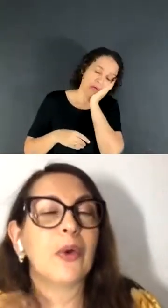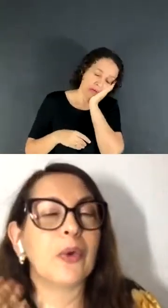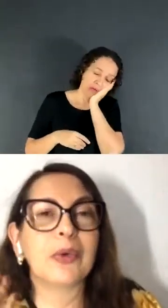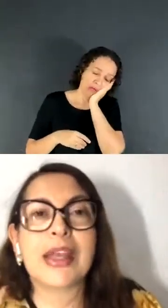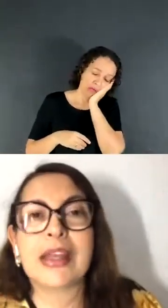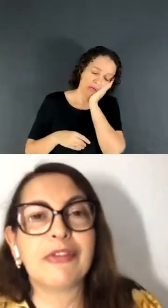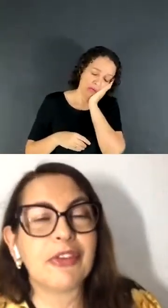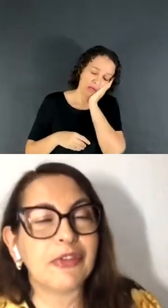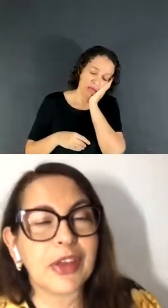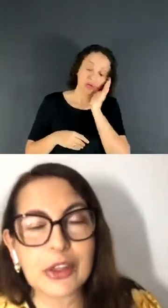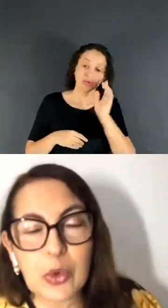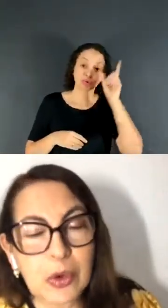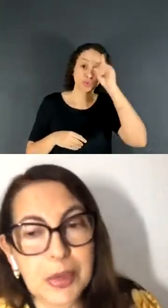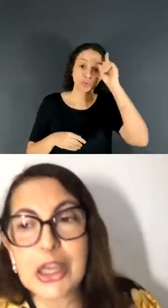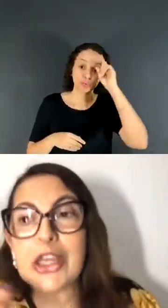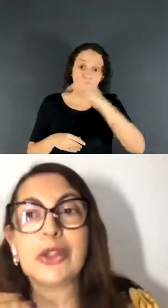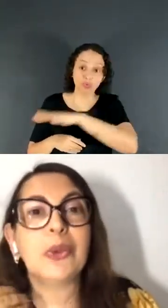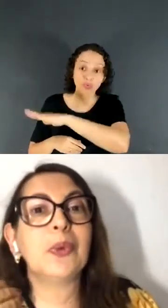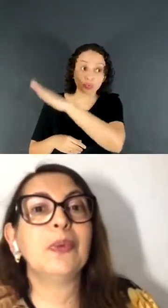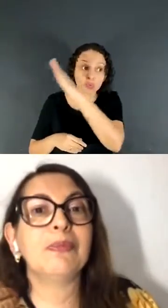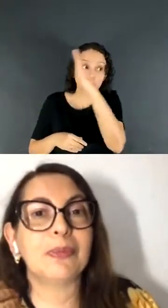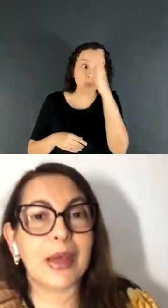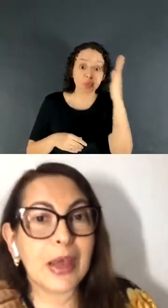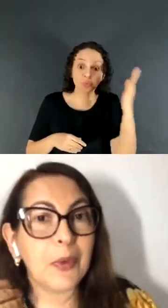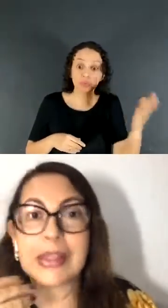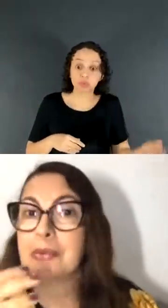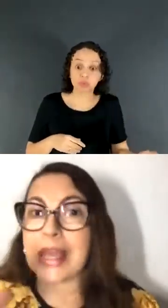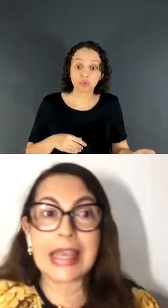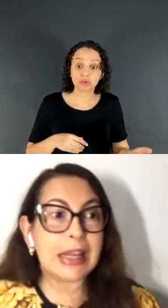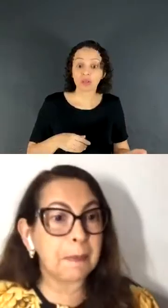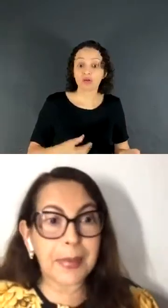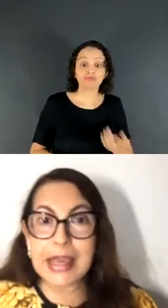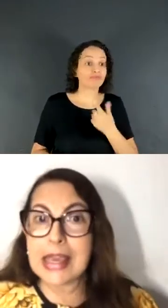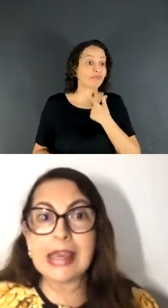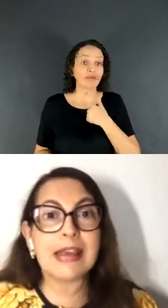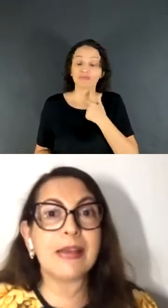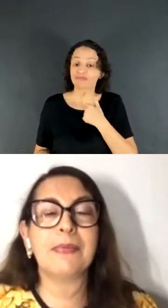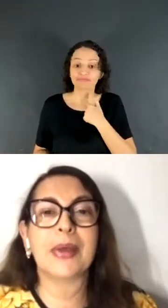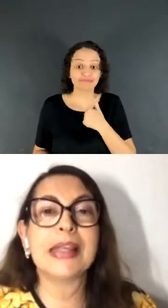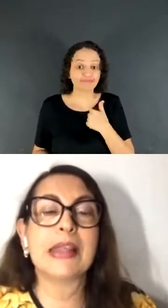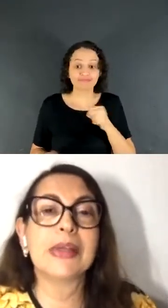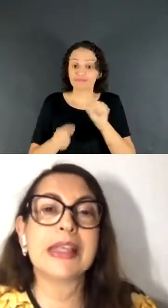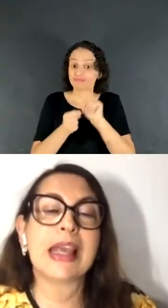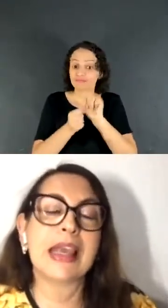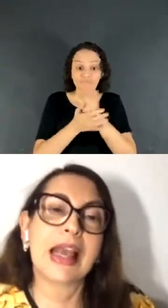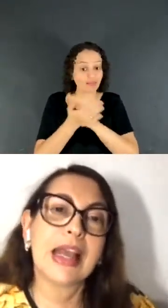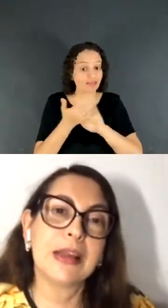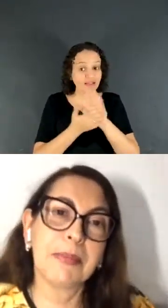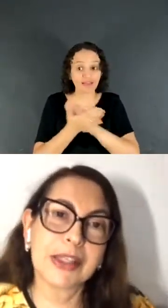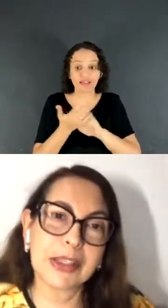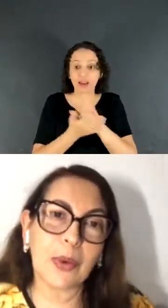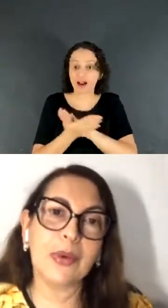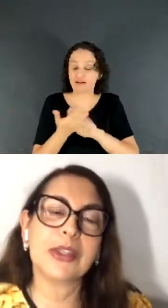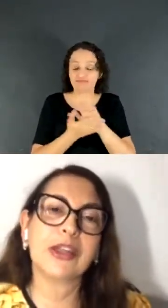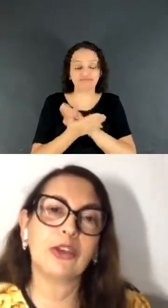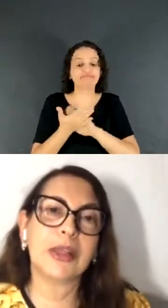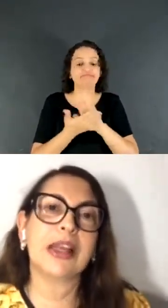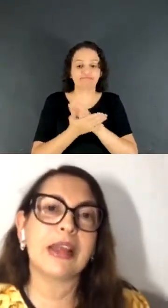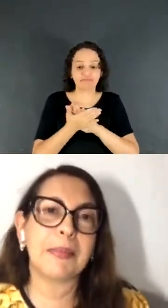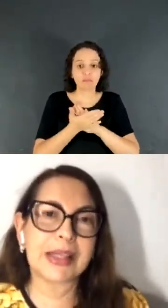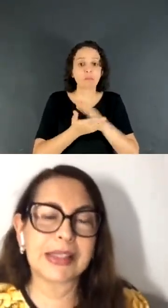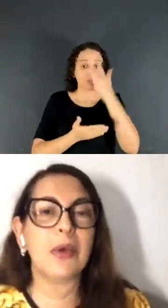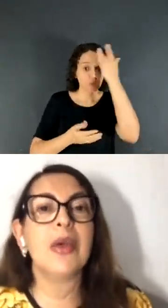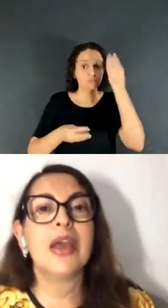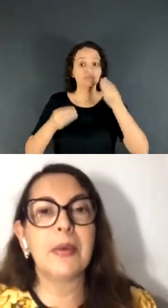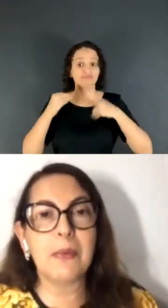deitada, ou querer viver dormindo, não é? Ou então naquele que. Né? Então, assim, em cada pessoa, os sintomas